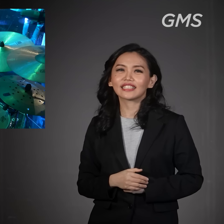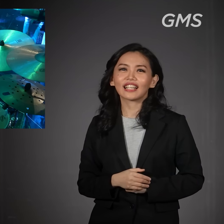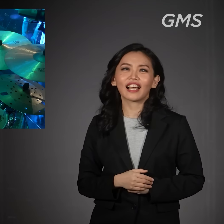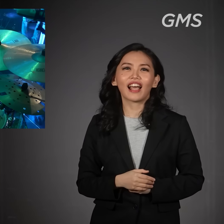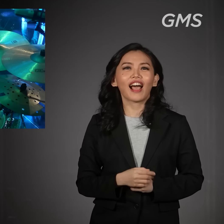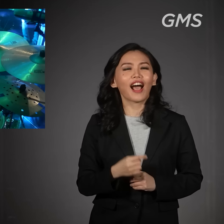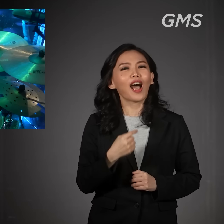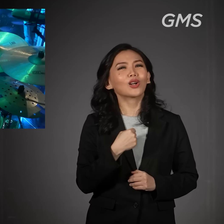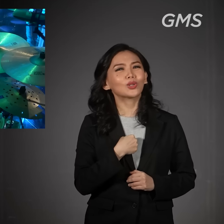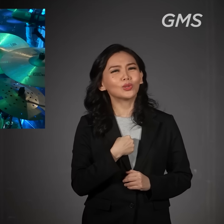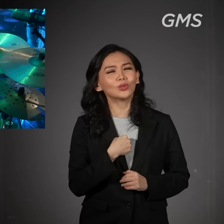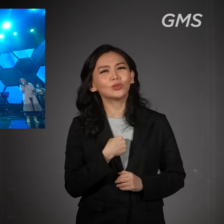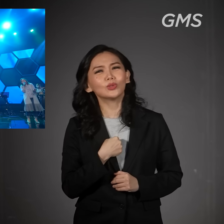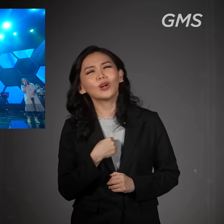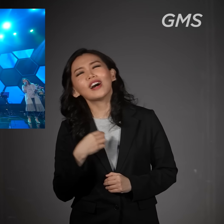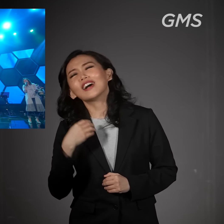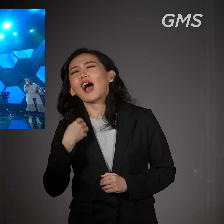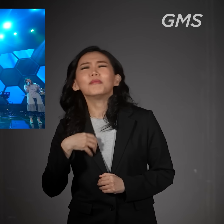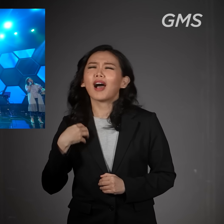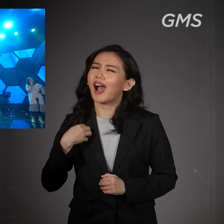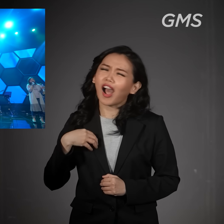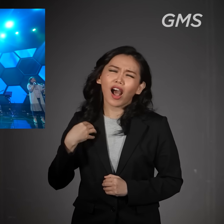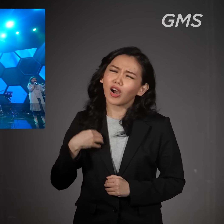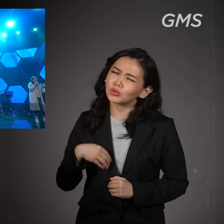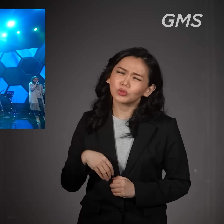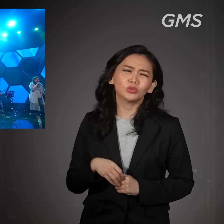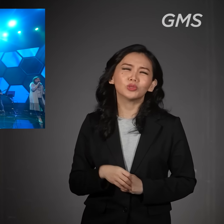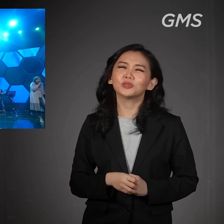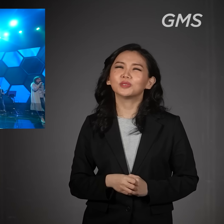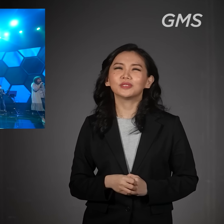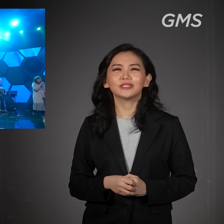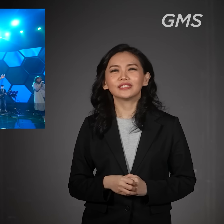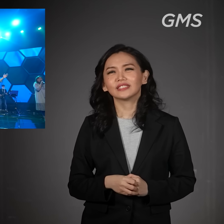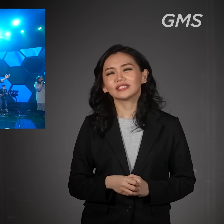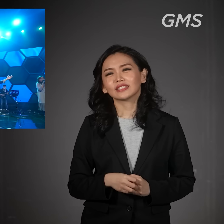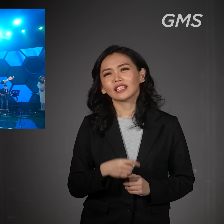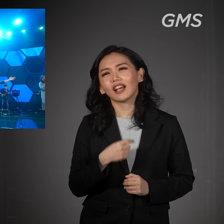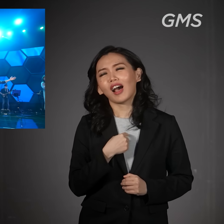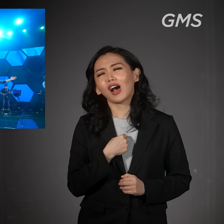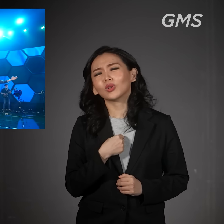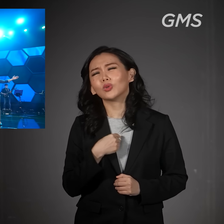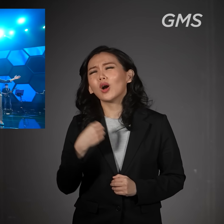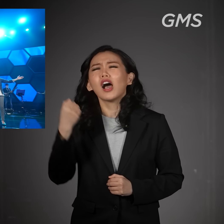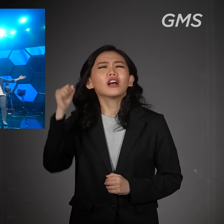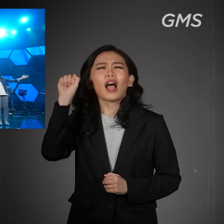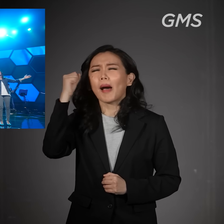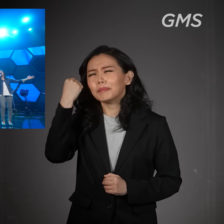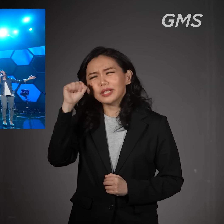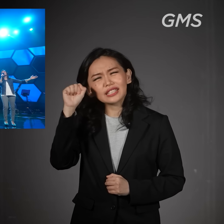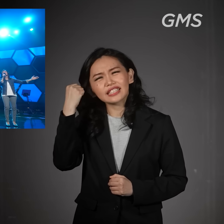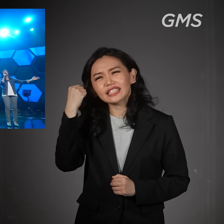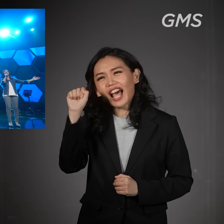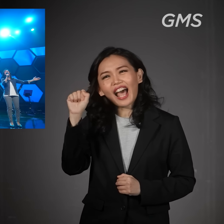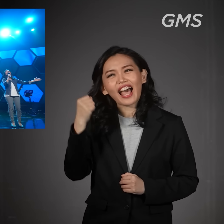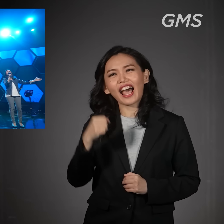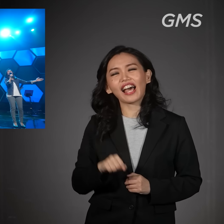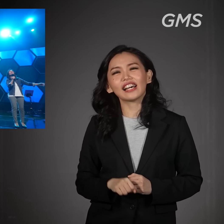Oh, ku tak mau, ku tak